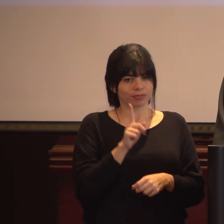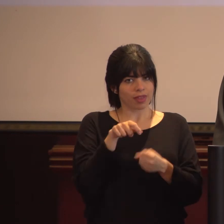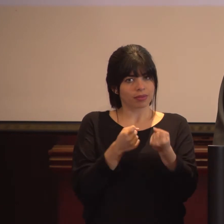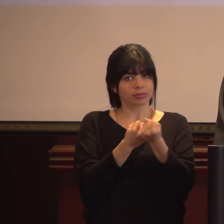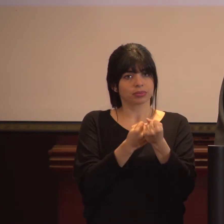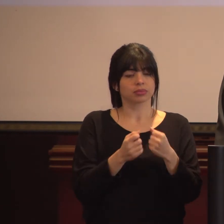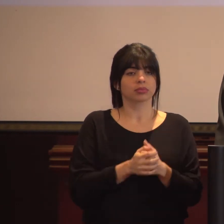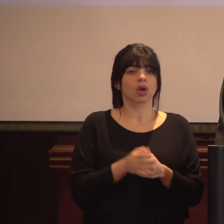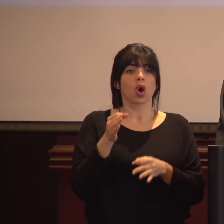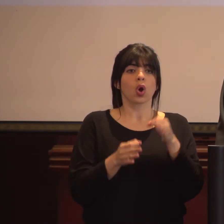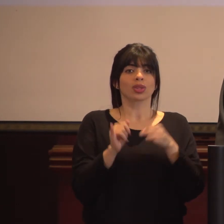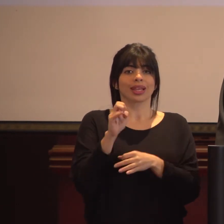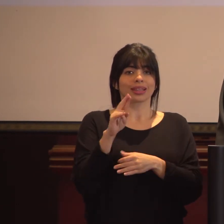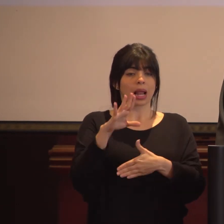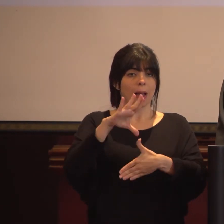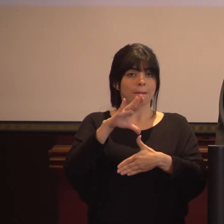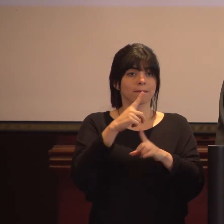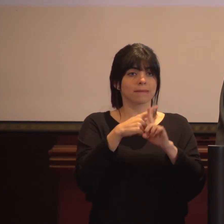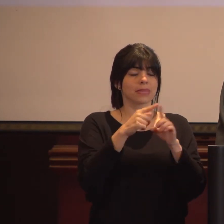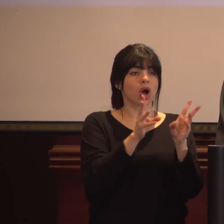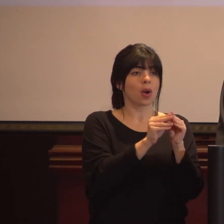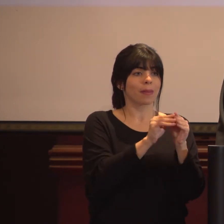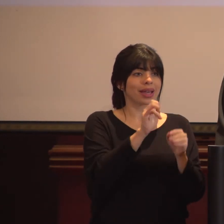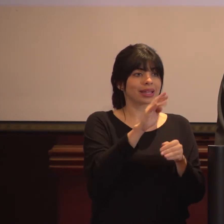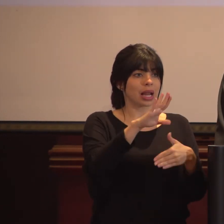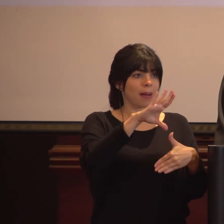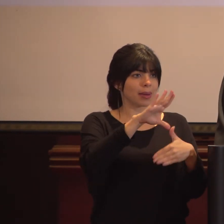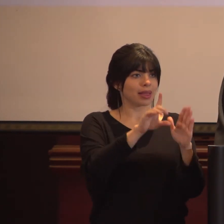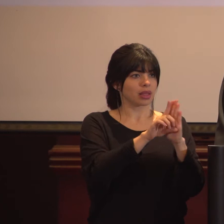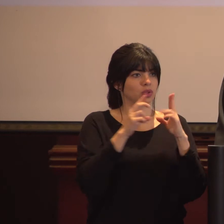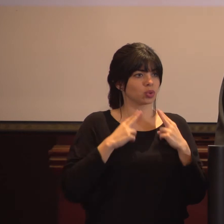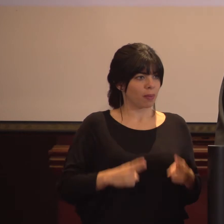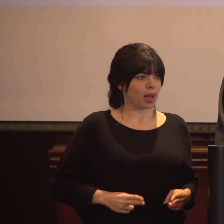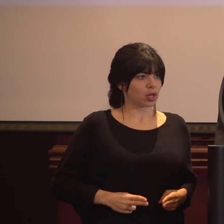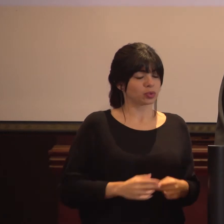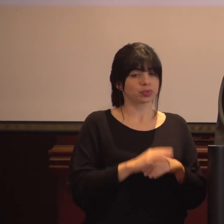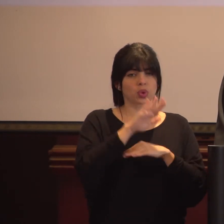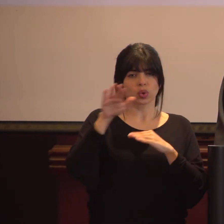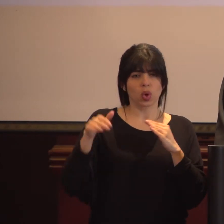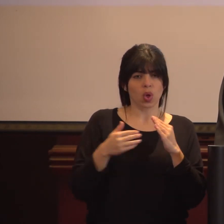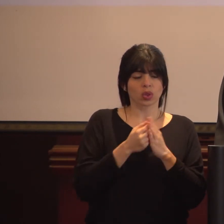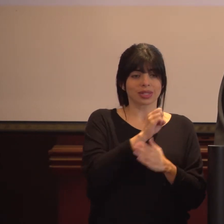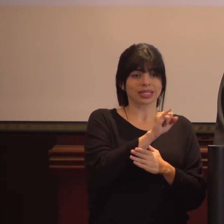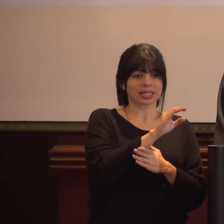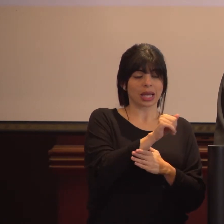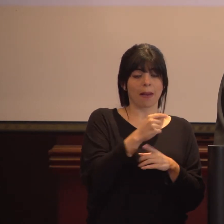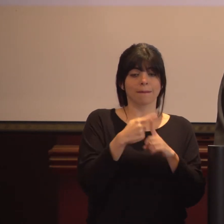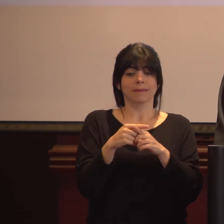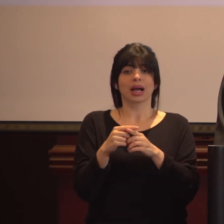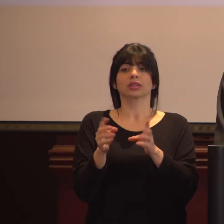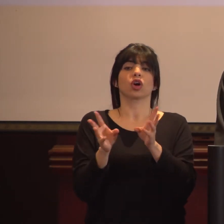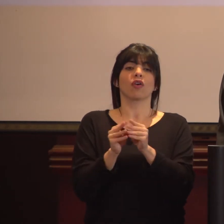Corte Interamericana y la Comisión Interamericana de Derechos Humanos todos el sic y la conferencia